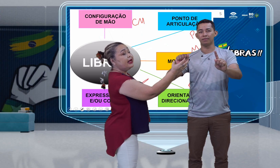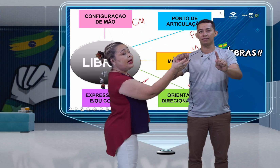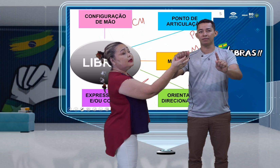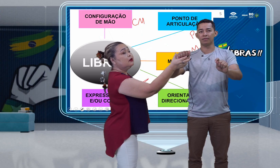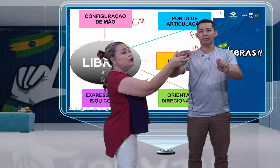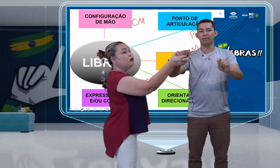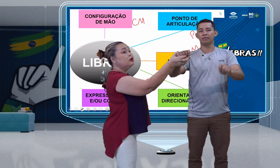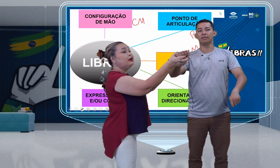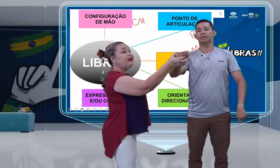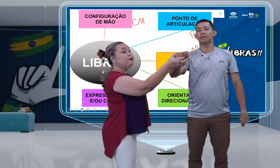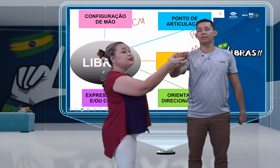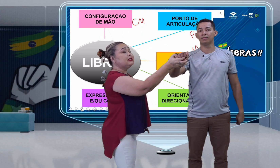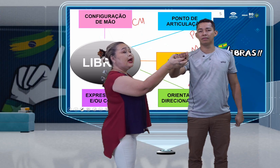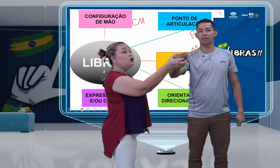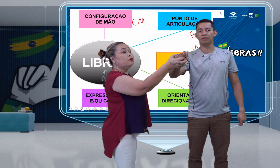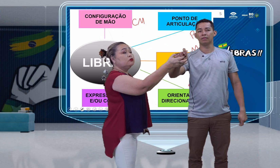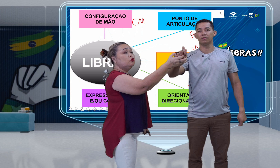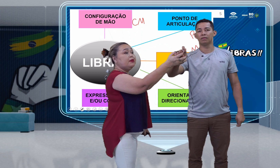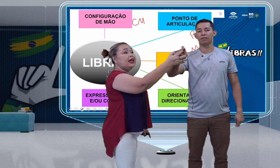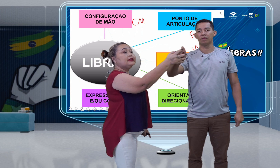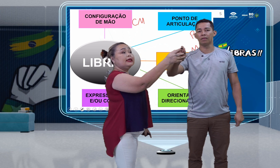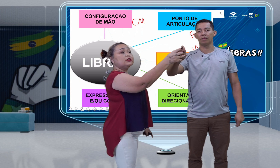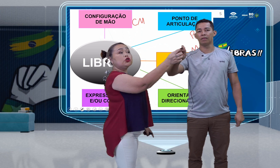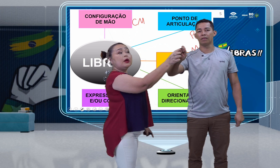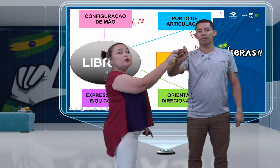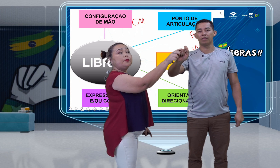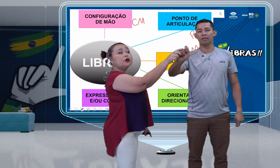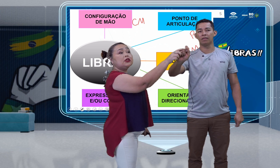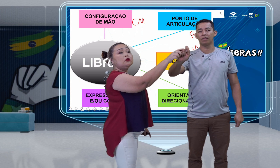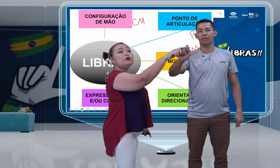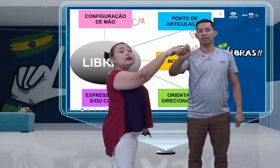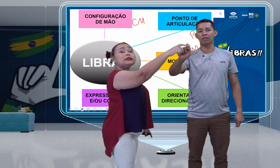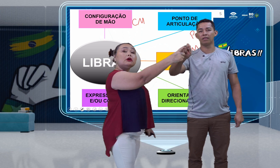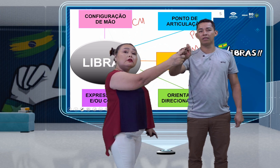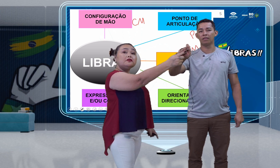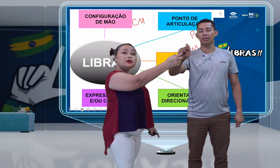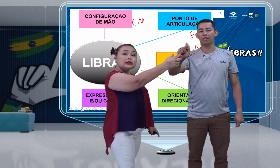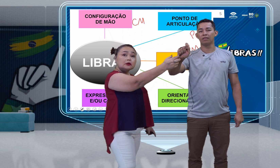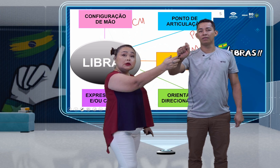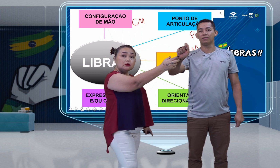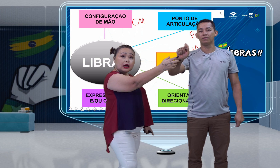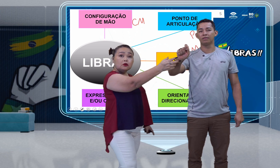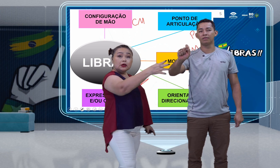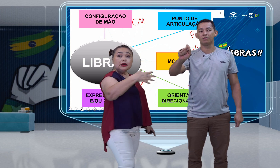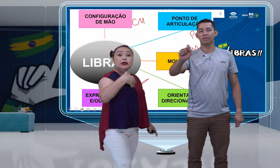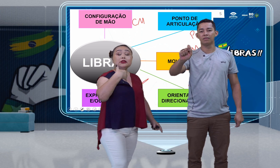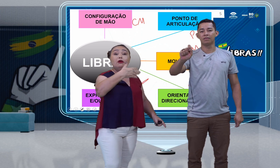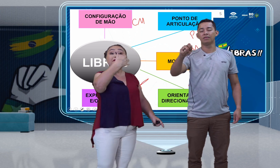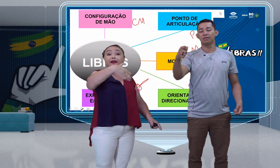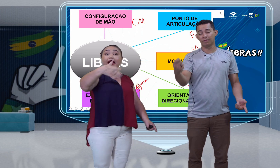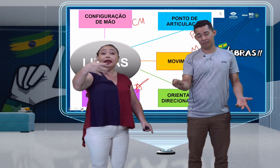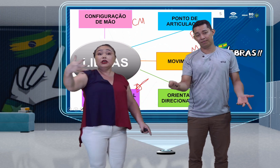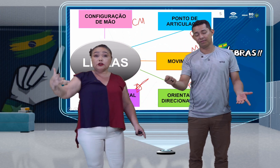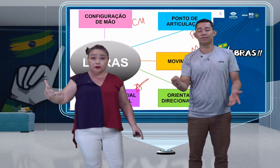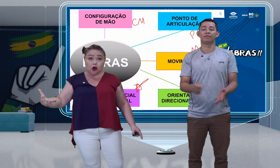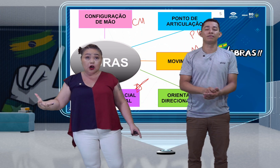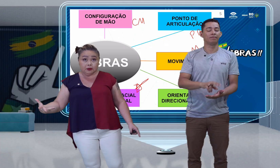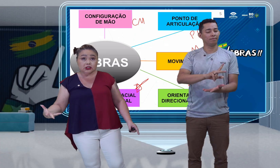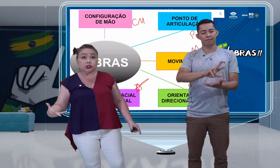A. Quando ele vai para o sinal do mês, ele sobe um pouquinho. Isso é uma configuração manual. Então, há várias formas,